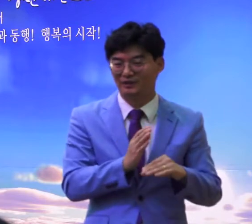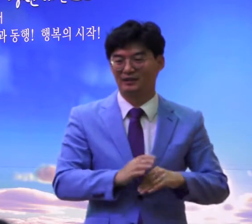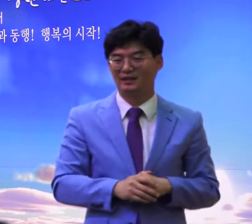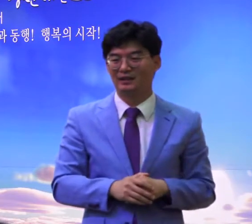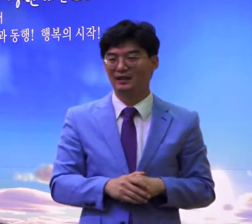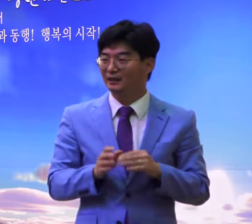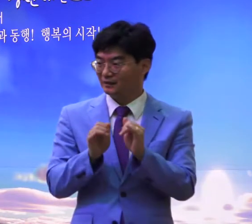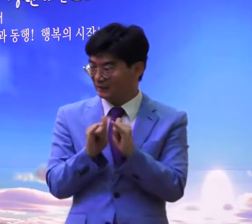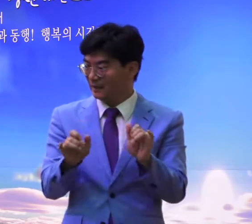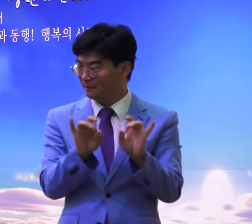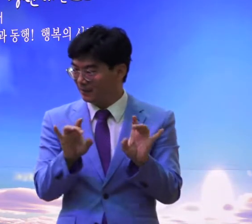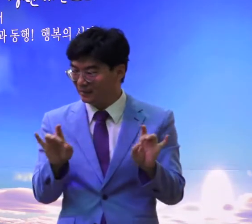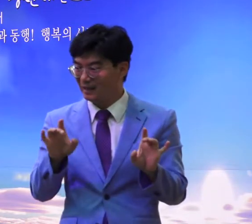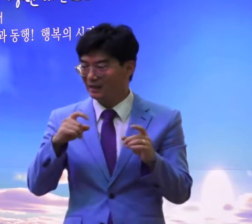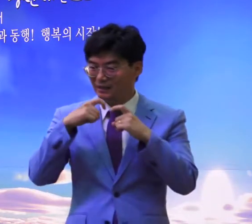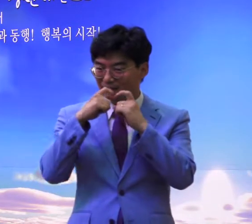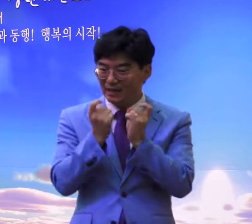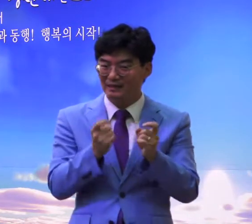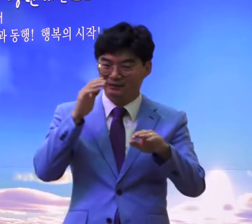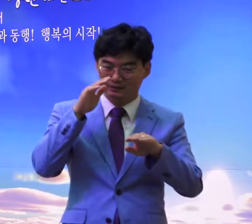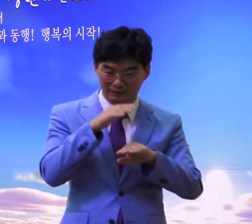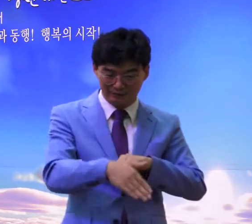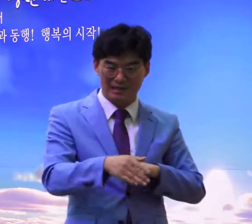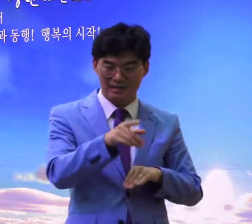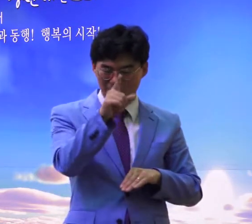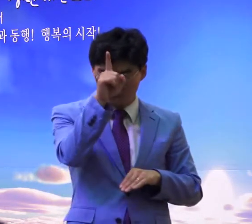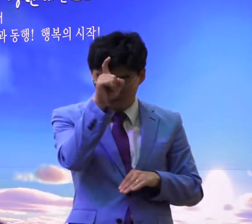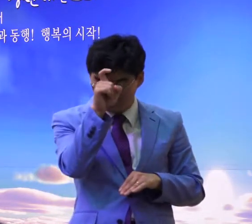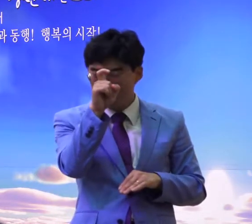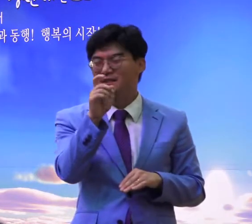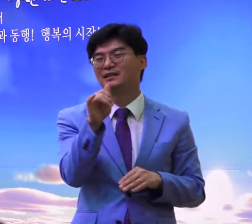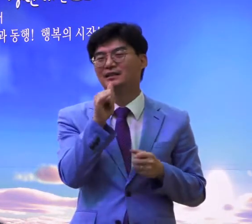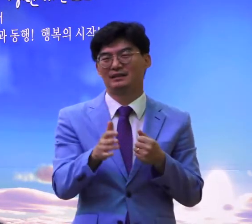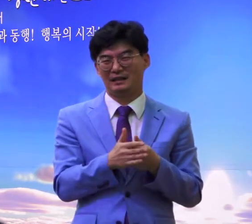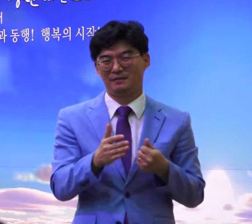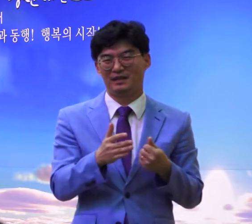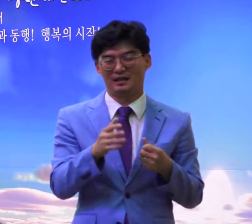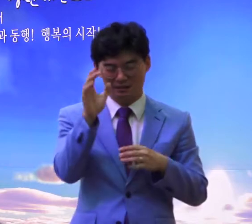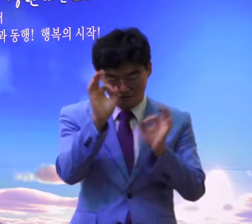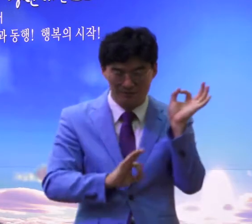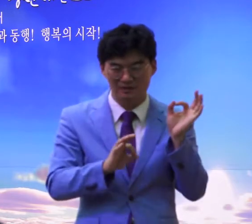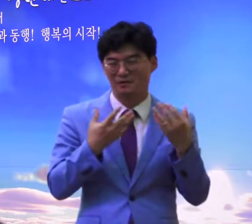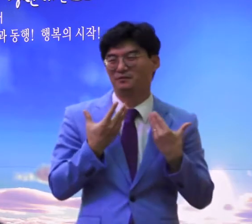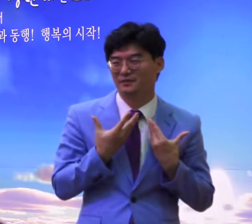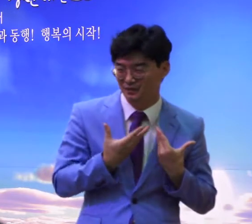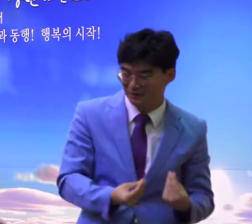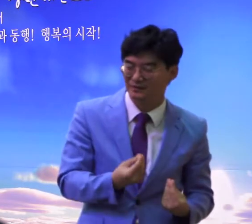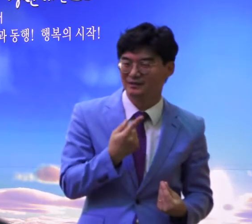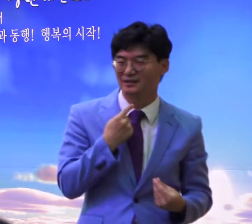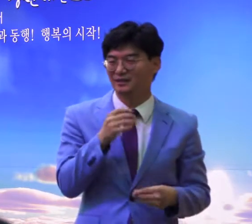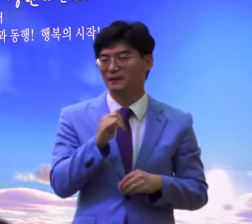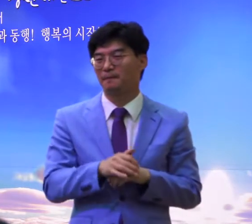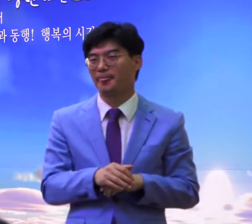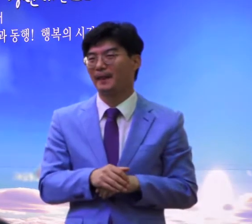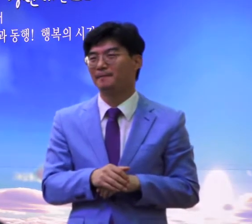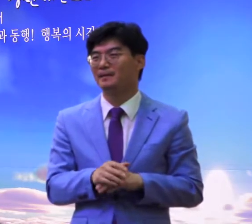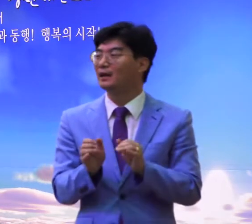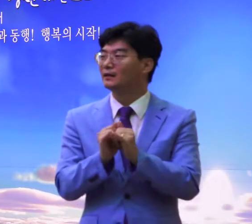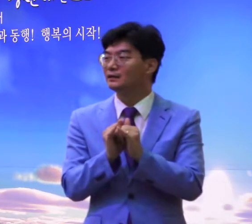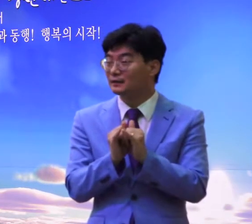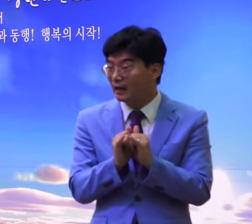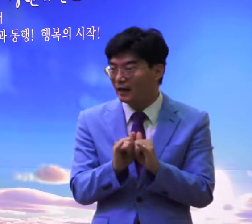가지고 있기 때문에 종종 실수하고 실패를 경험하는 것입니다. 우리는 우리가 할 수 있는